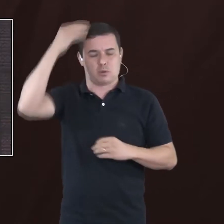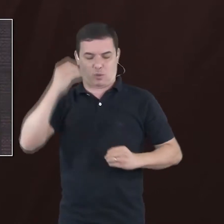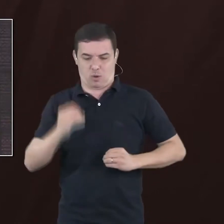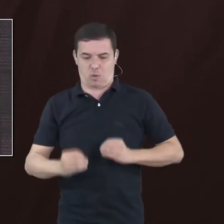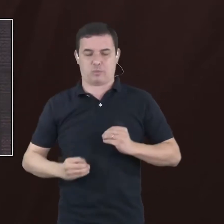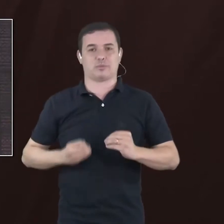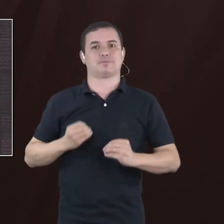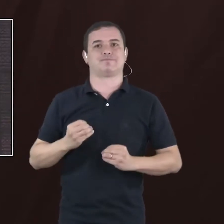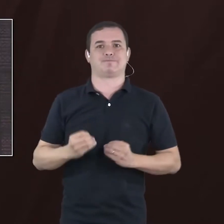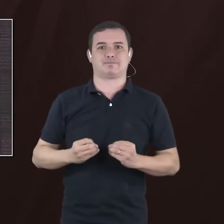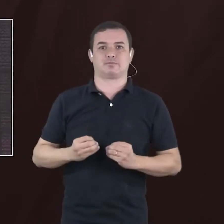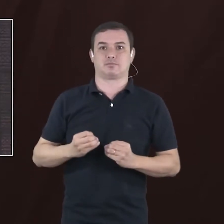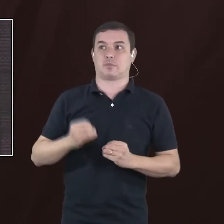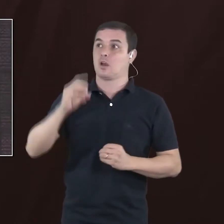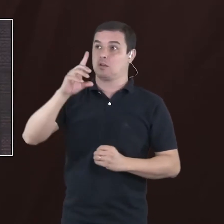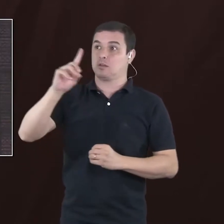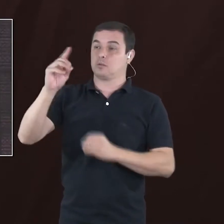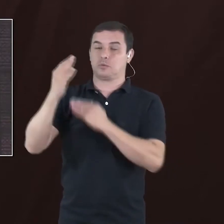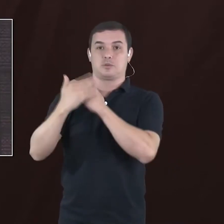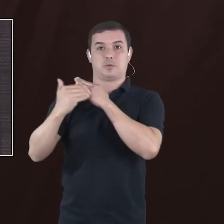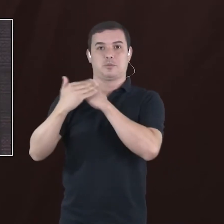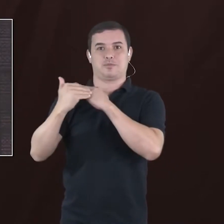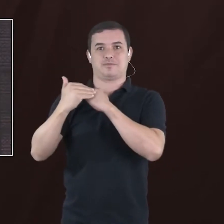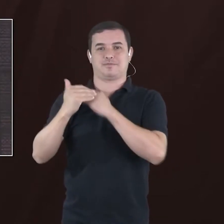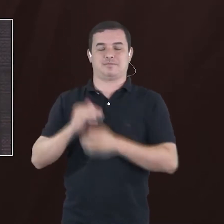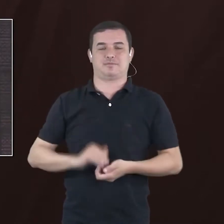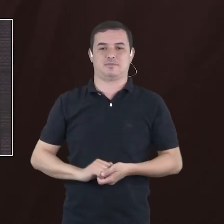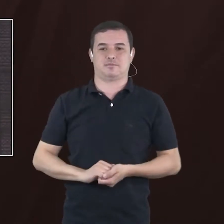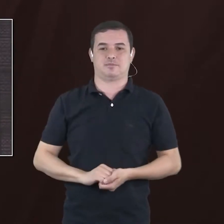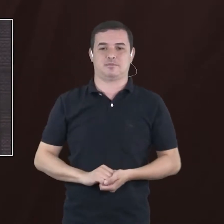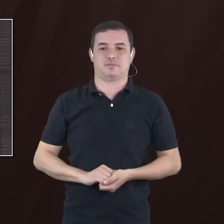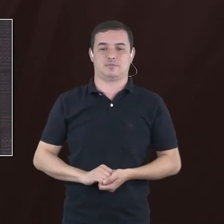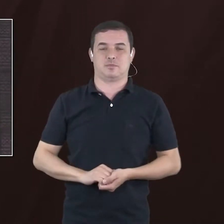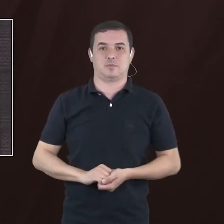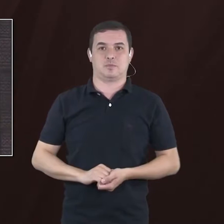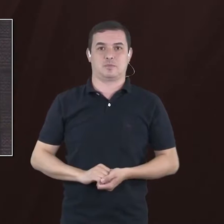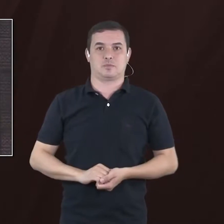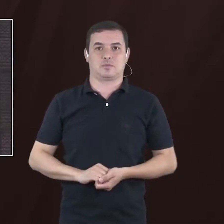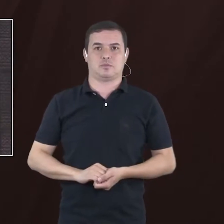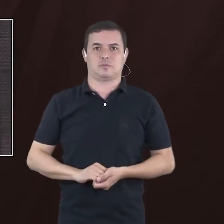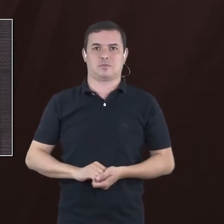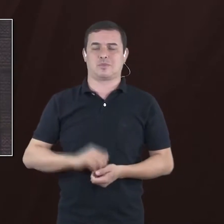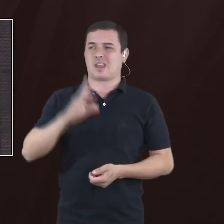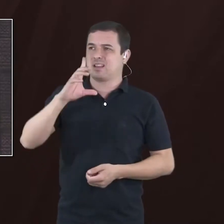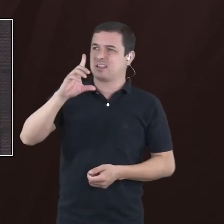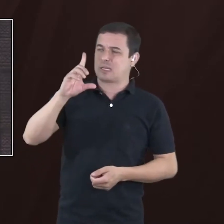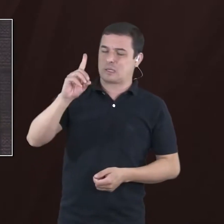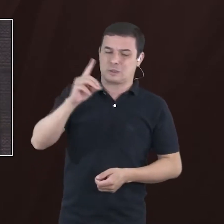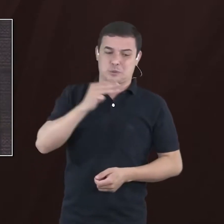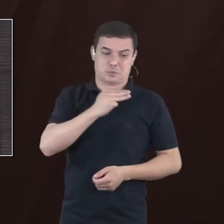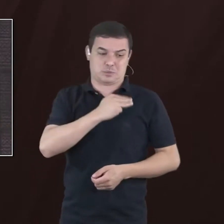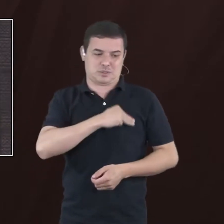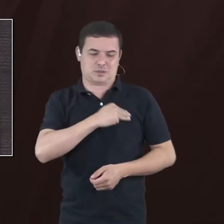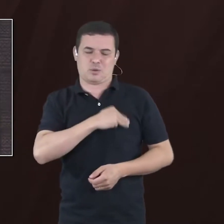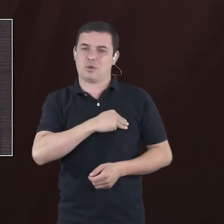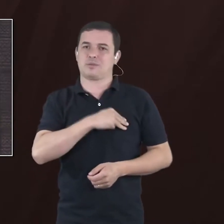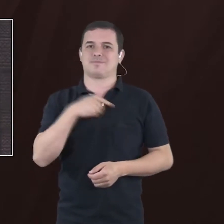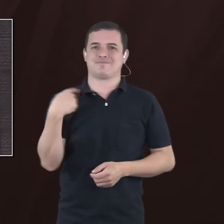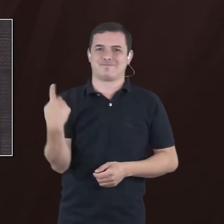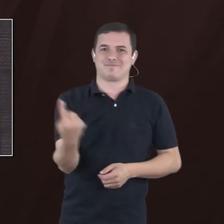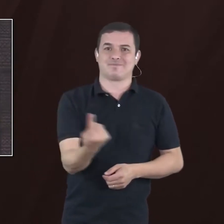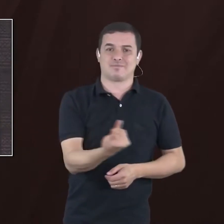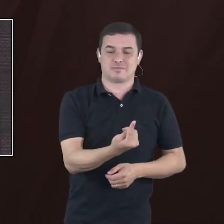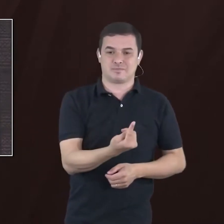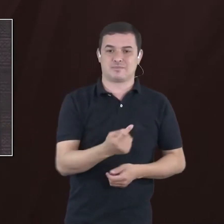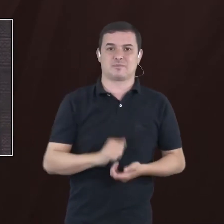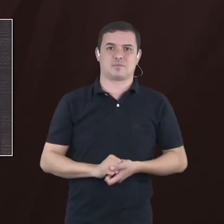Senhor nos chamou. Portanto, irmãos, que o Senhor possa ter misericórdia de nós quando